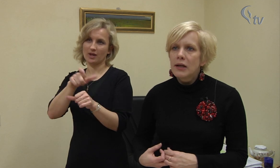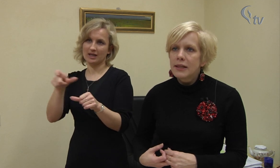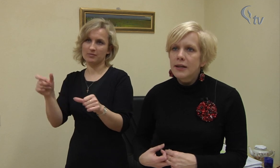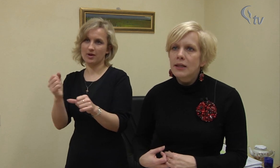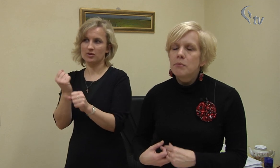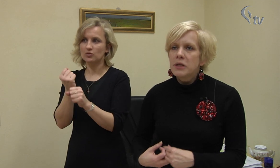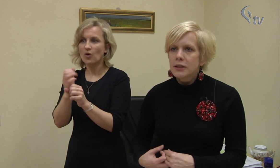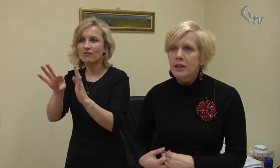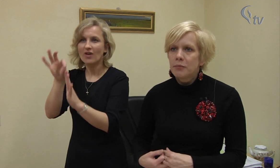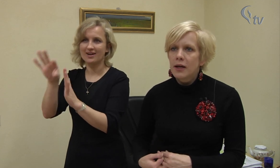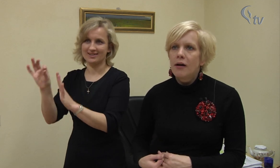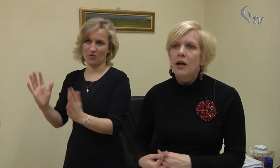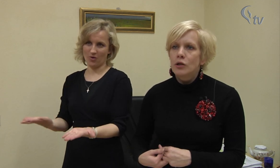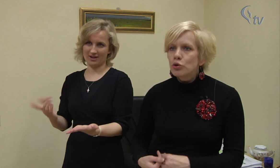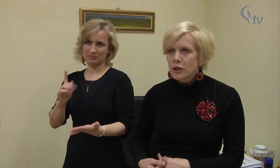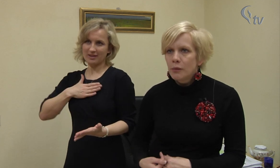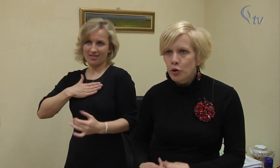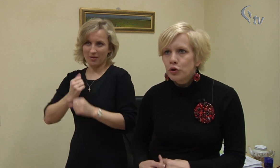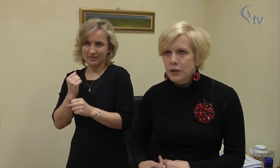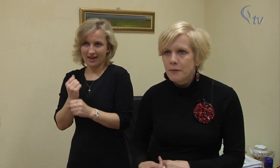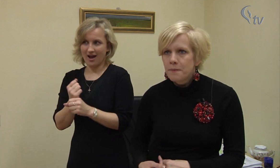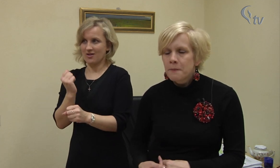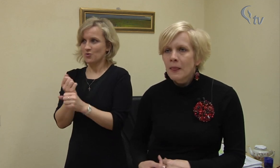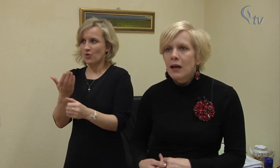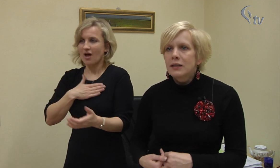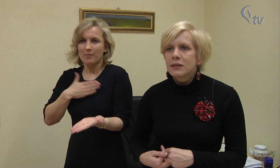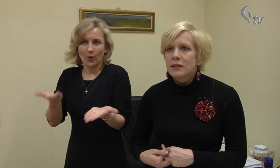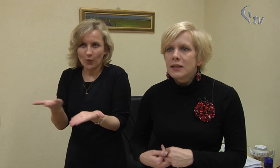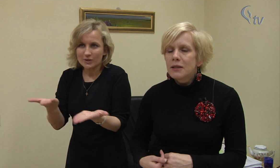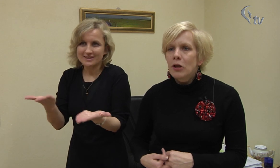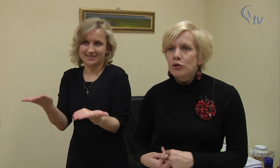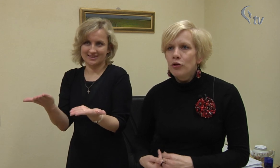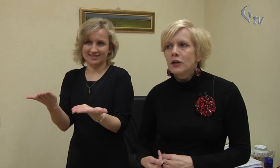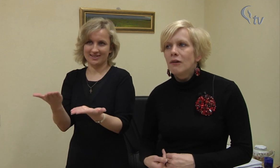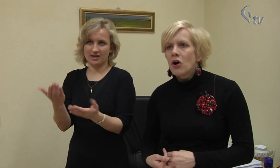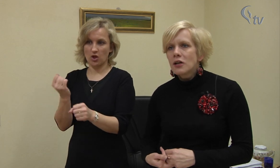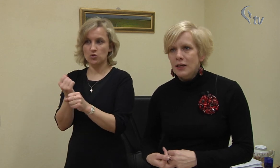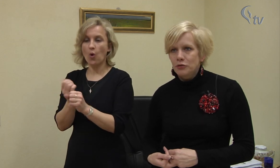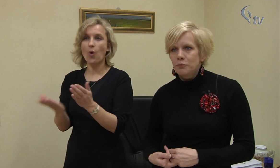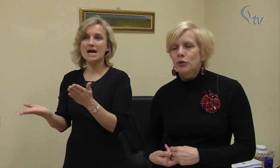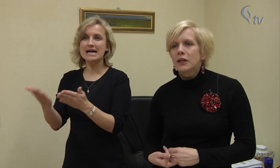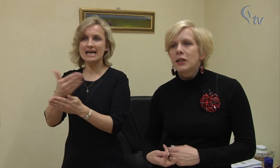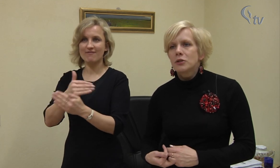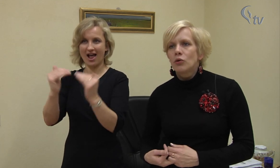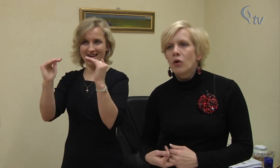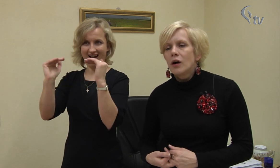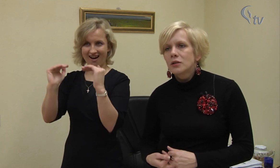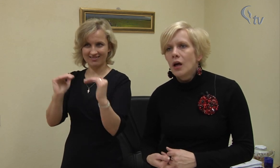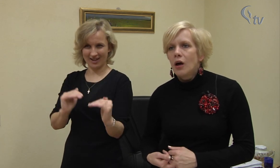valida endale, et mida ta tahab teha ja kus ta tahab töötada. Et see, et meil on tööhõive langenud puuetega inimeste hulgas,